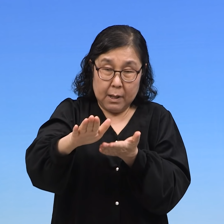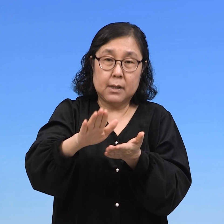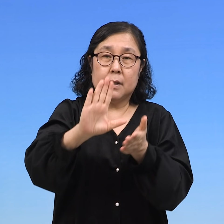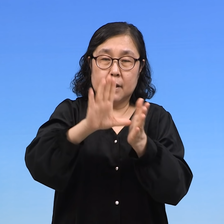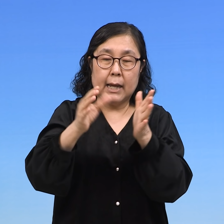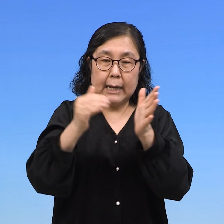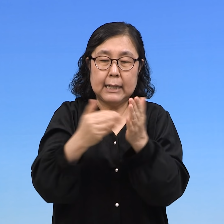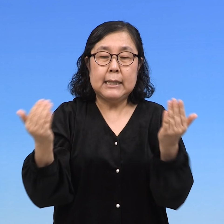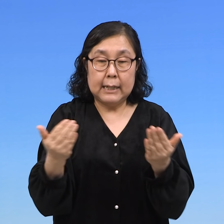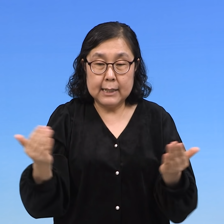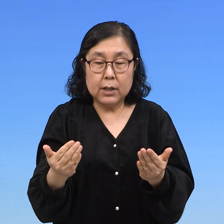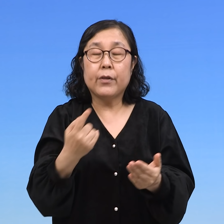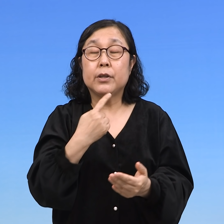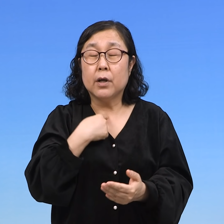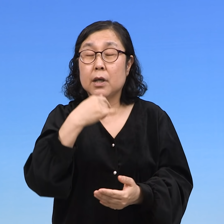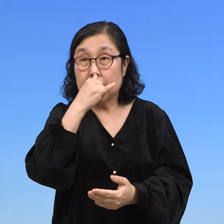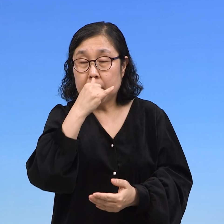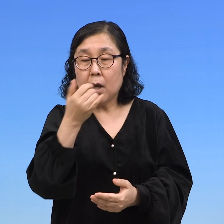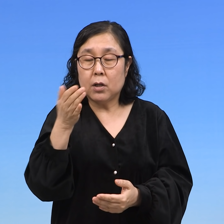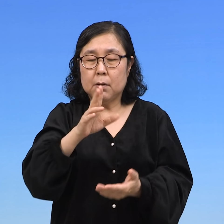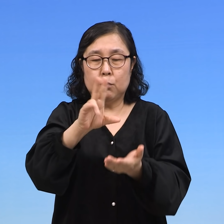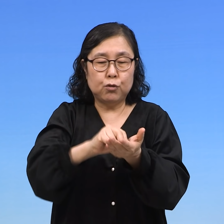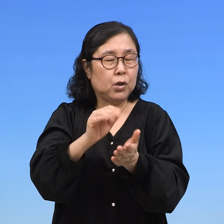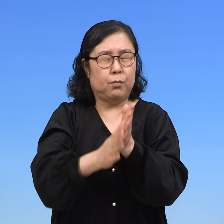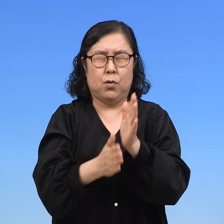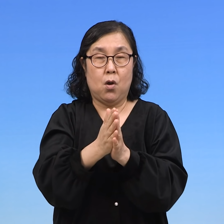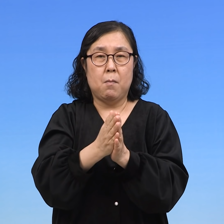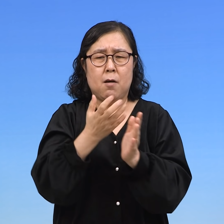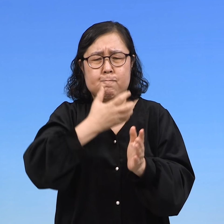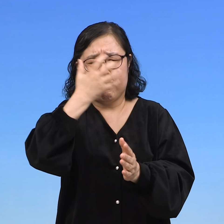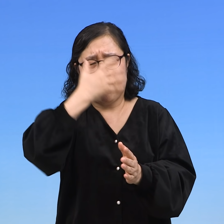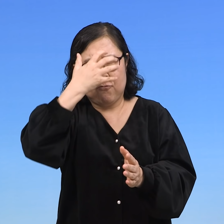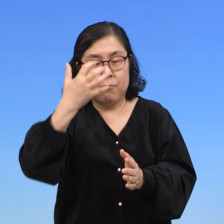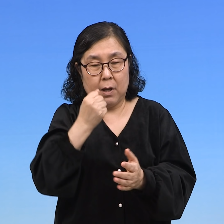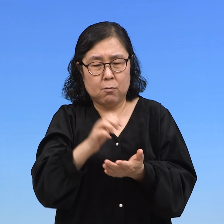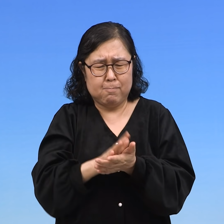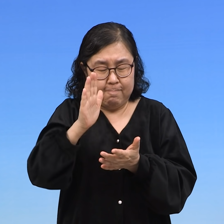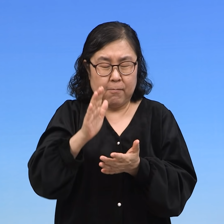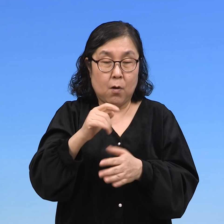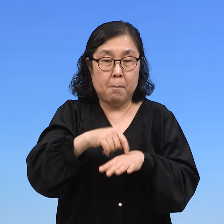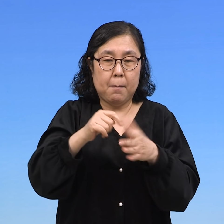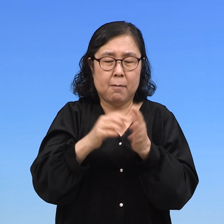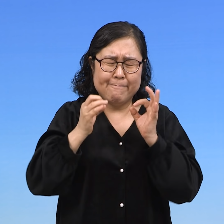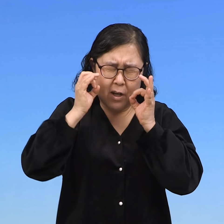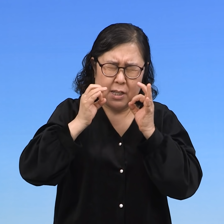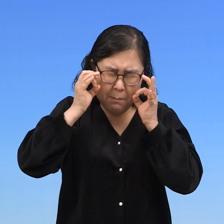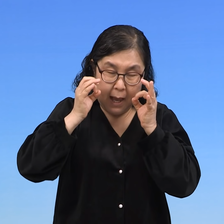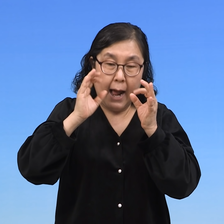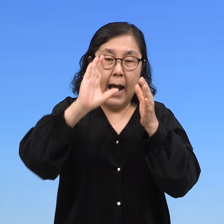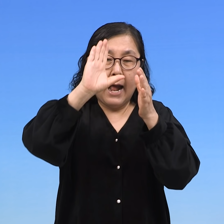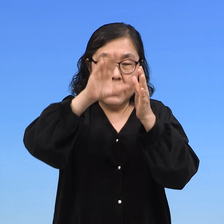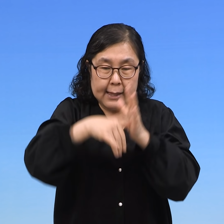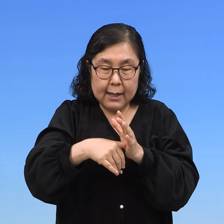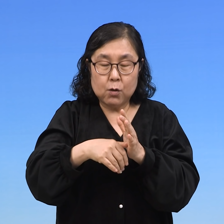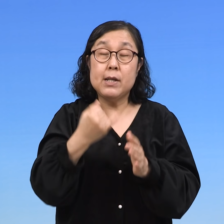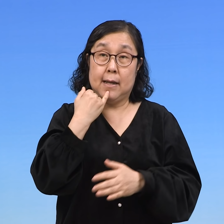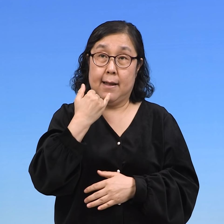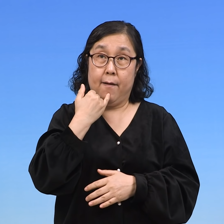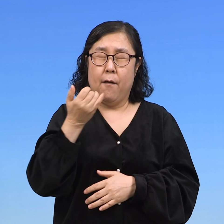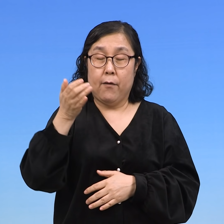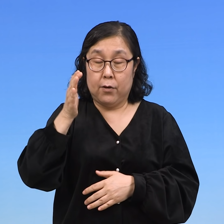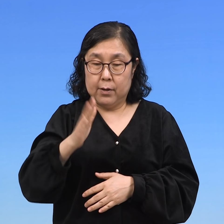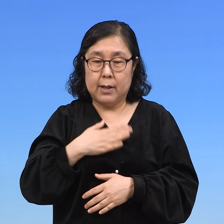경험했는데 문제 없습니다 꿈을 가지고 달려가고 막 열정을 쏟는 건 문제 없는데 언제 주로 소진이